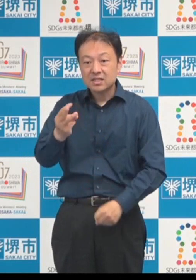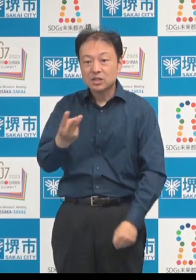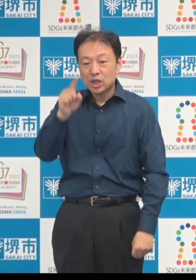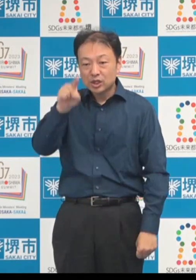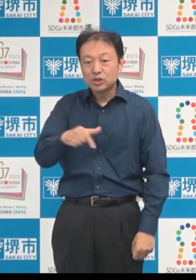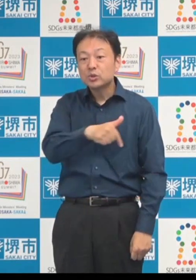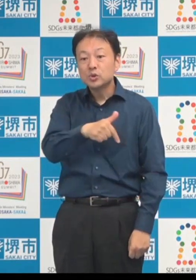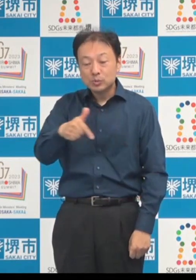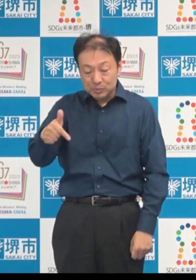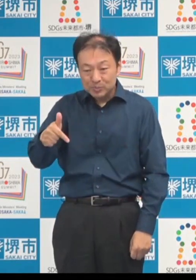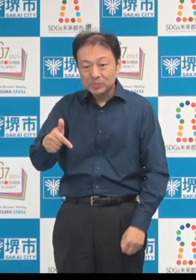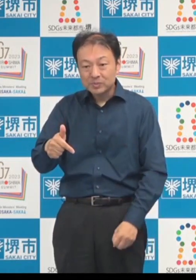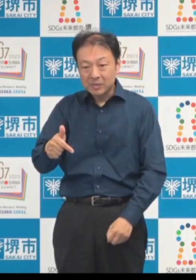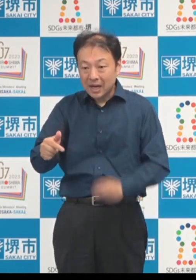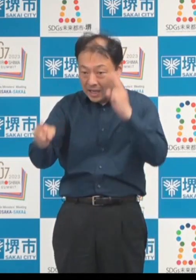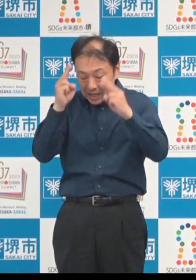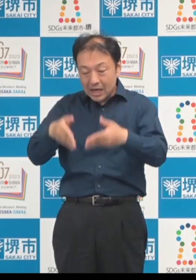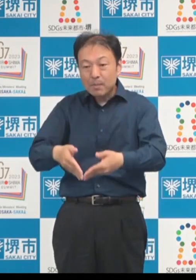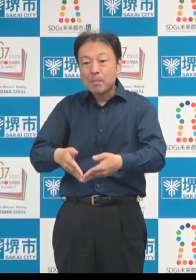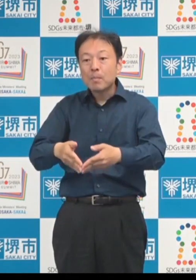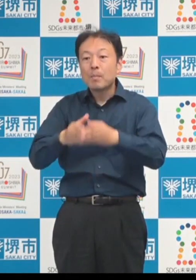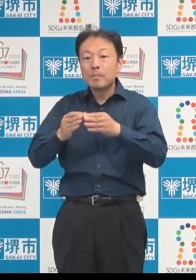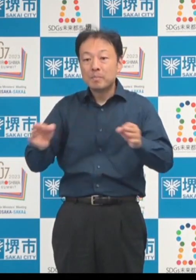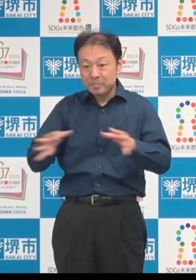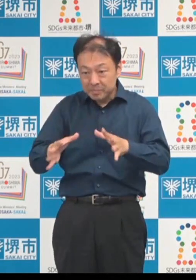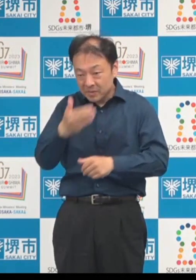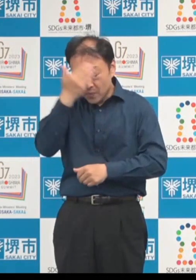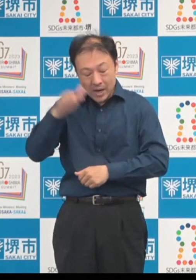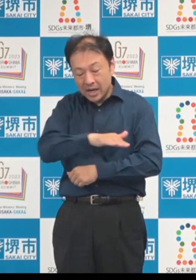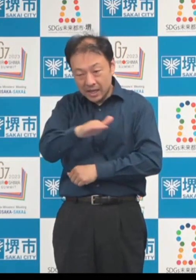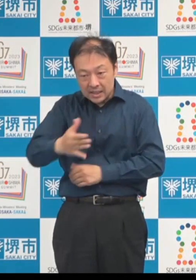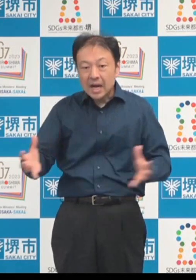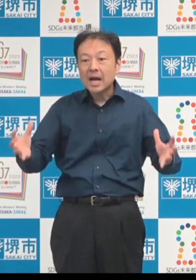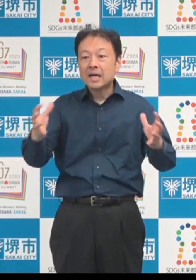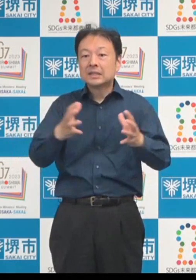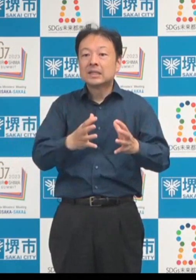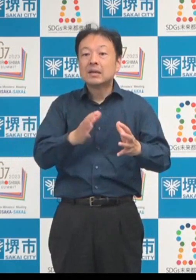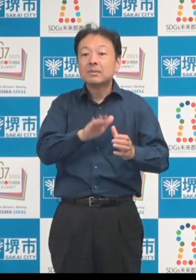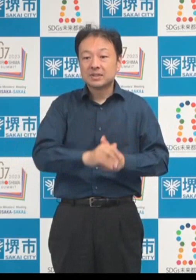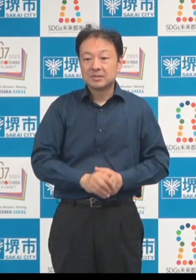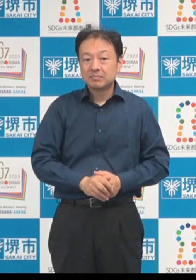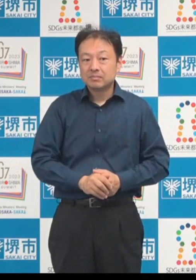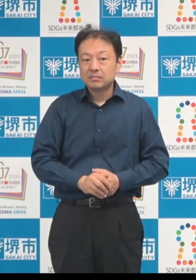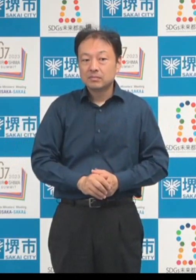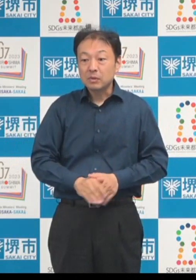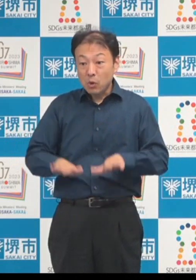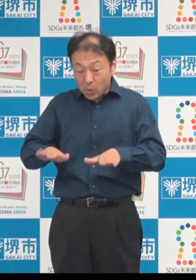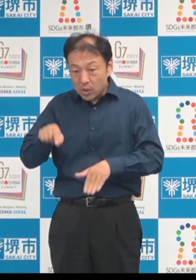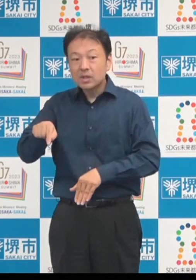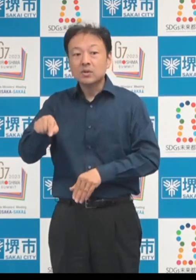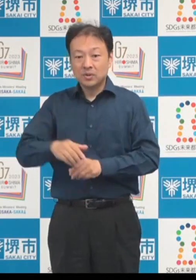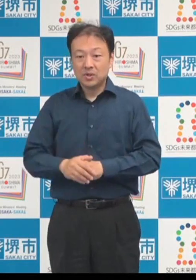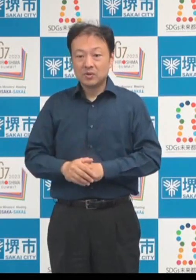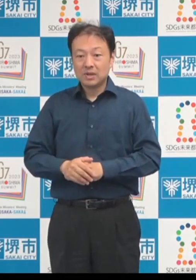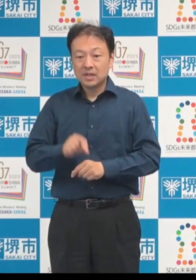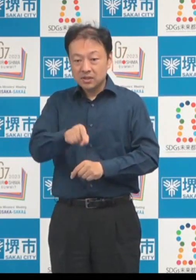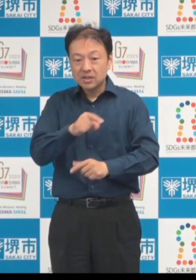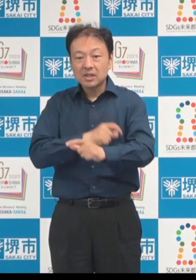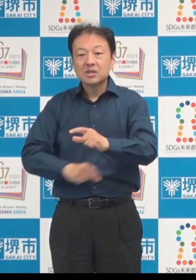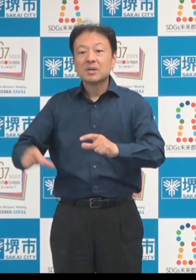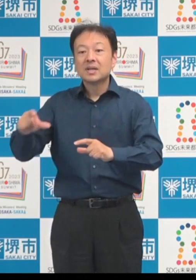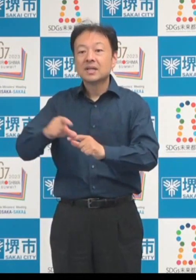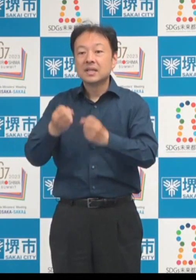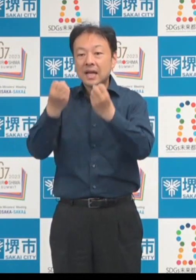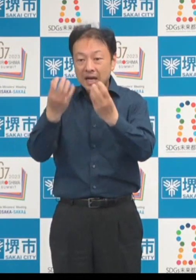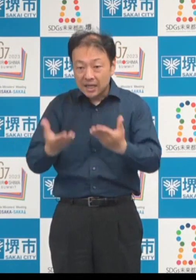業者の皆さん集まる場所ではあるんですけど、今回この場所を設けることによって、まあ、よりその方たちもそうですし、新しい交流